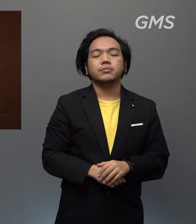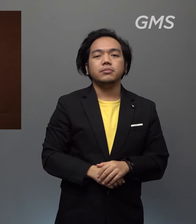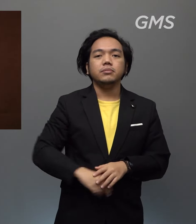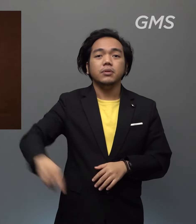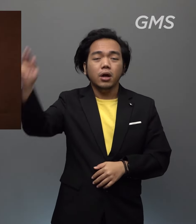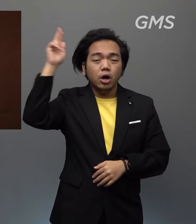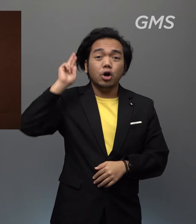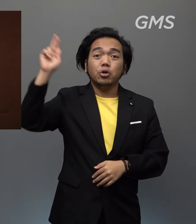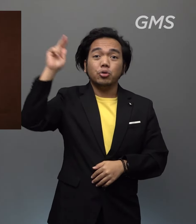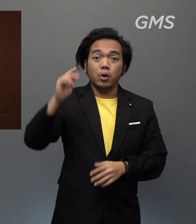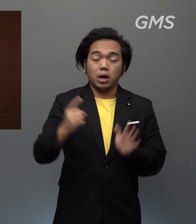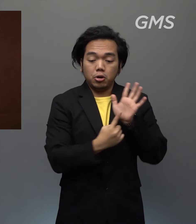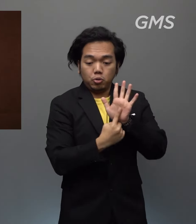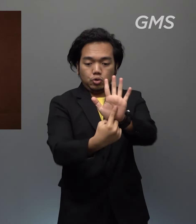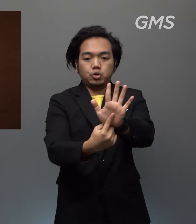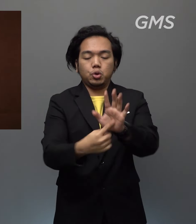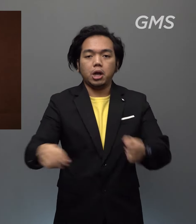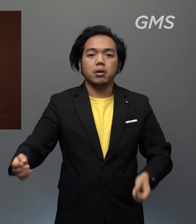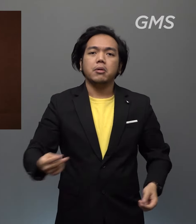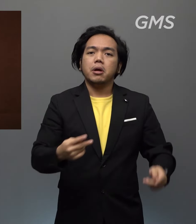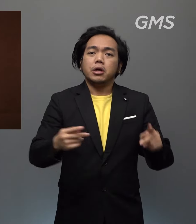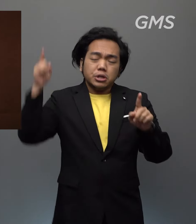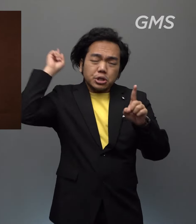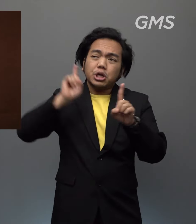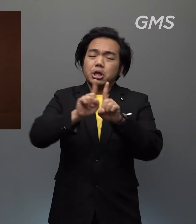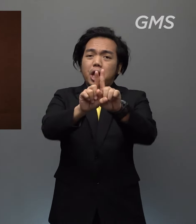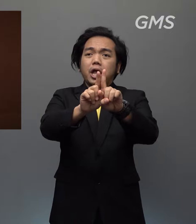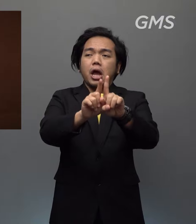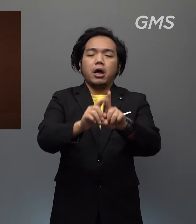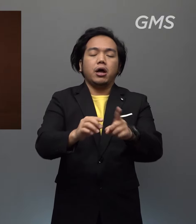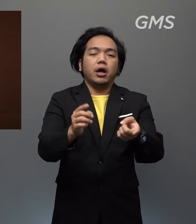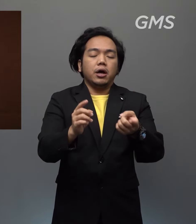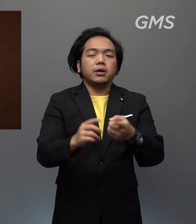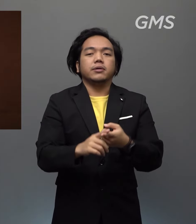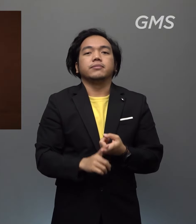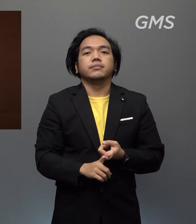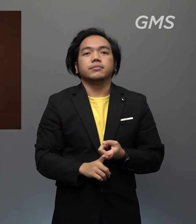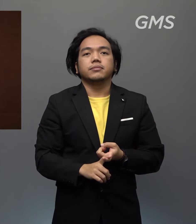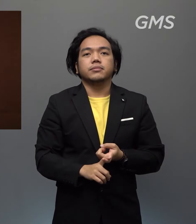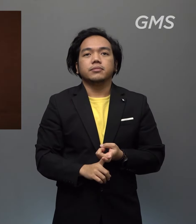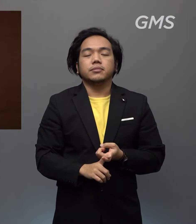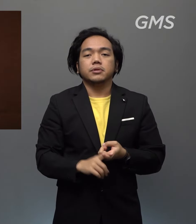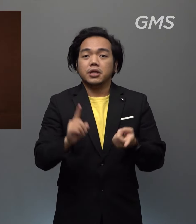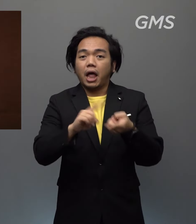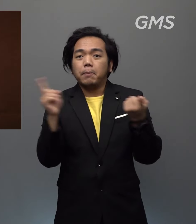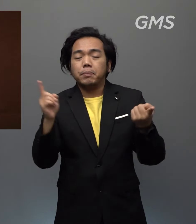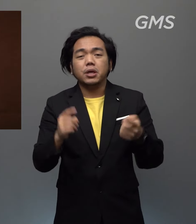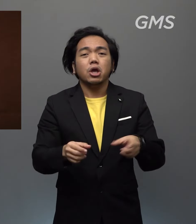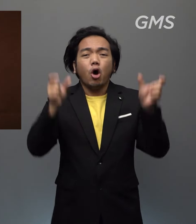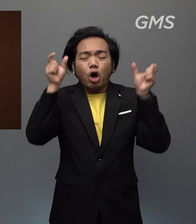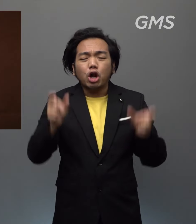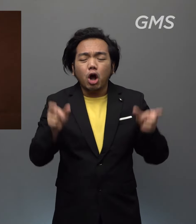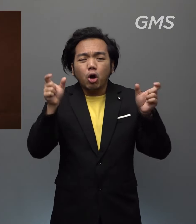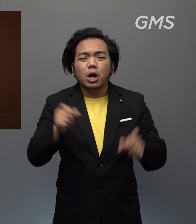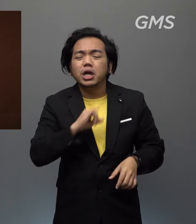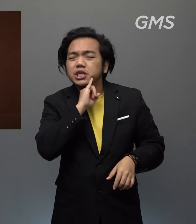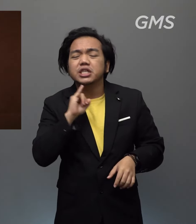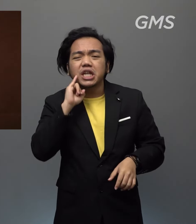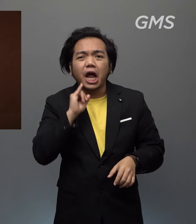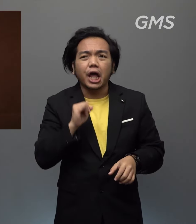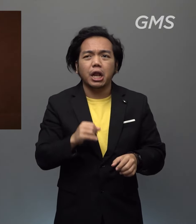kasih karunia-Nya. Kemudian kembali lagi tidak setia. Menikmati kemenangan sekian waktu. Lalu kemudian terpuruk kembali.